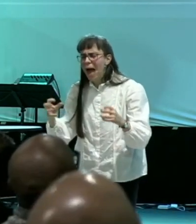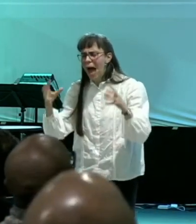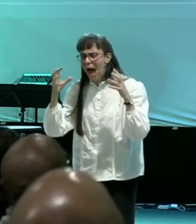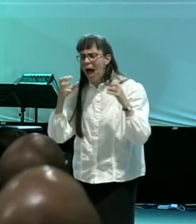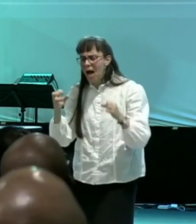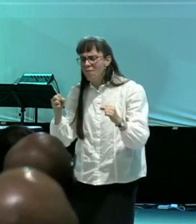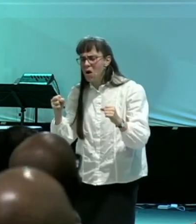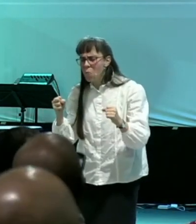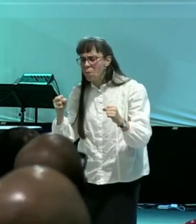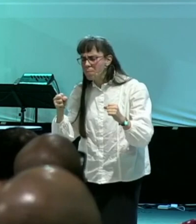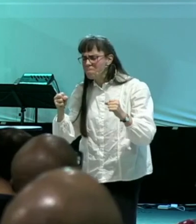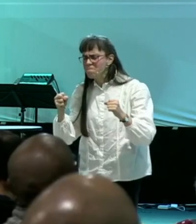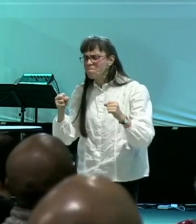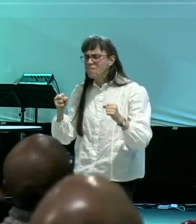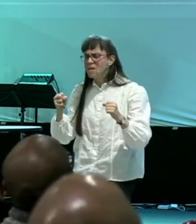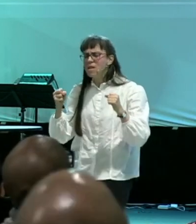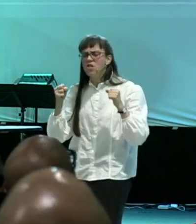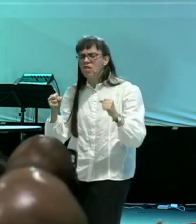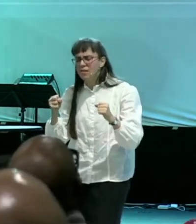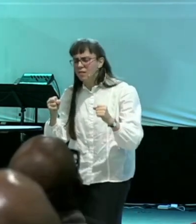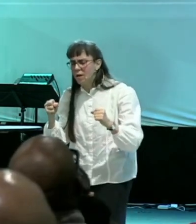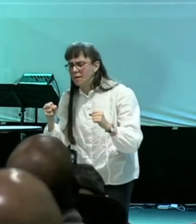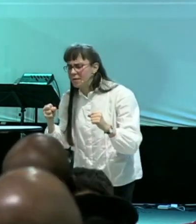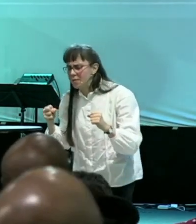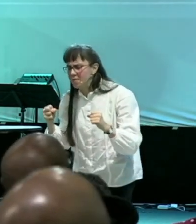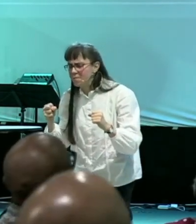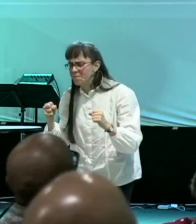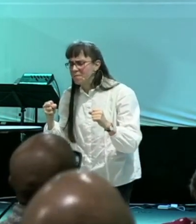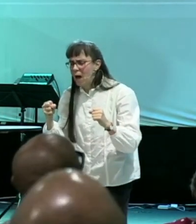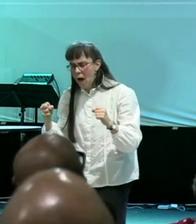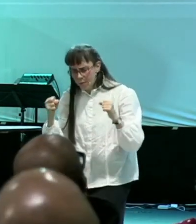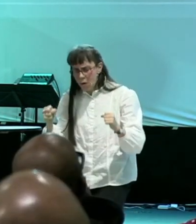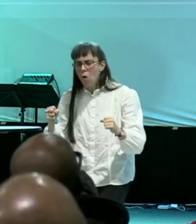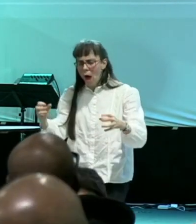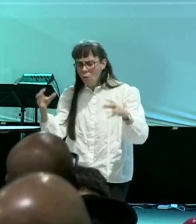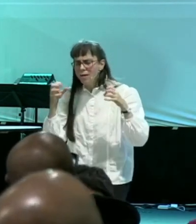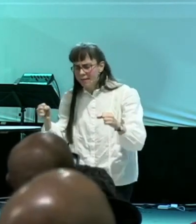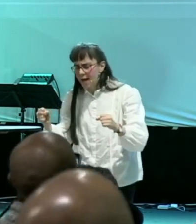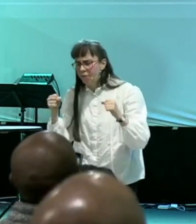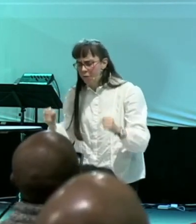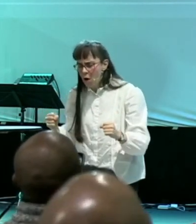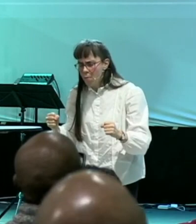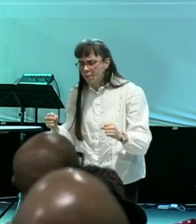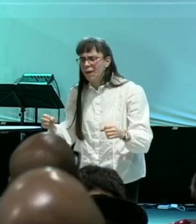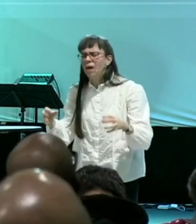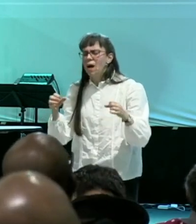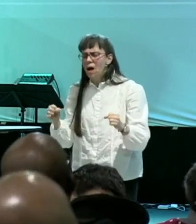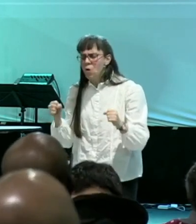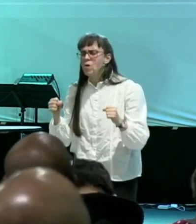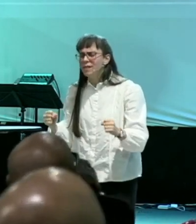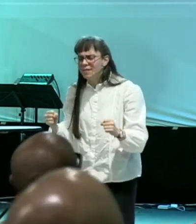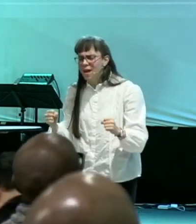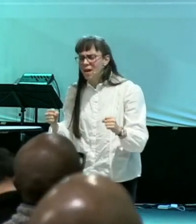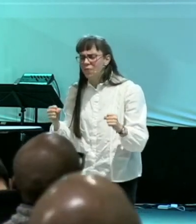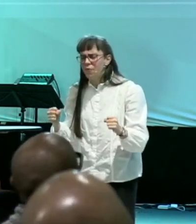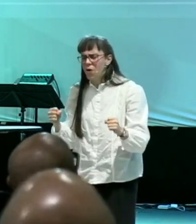une espérance. I have a hope. En Jésus-Christ. In Jesus Christ. Alors je tiendrai ferme. So I will stand je tiendrai ferme. I